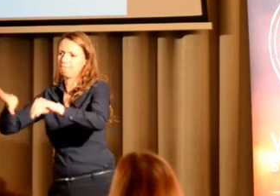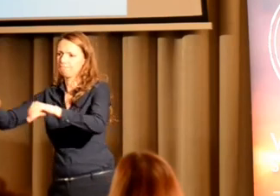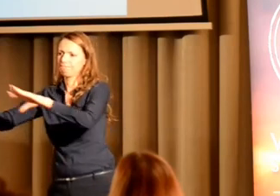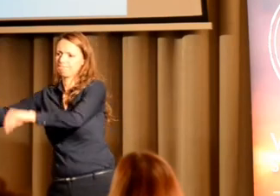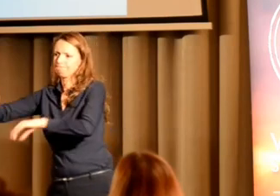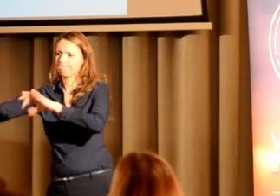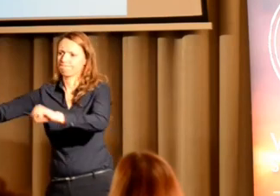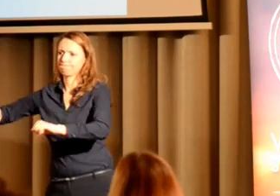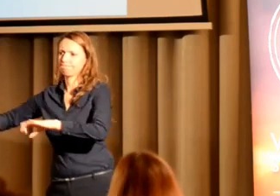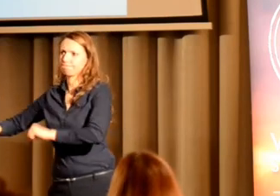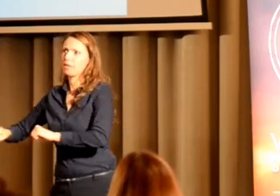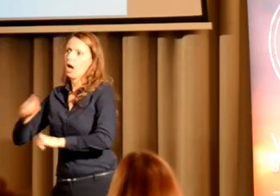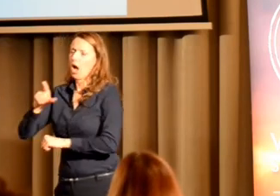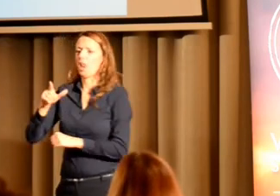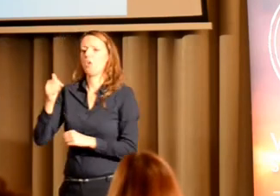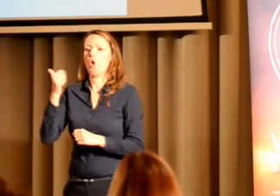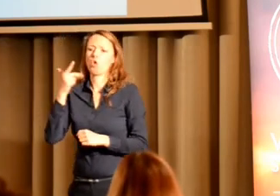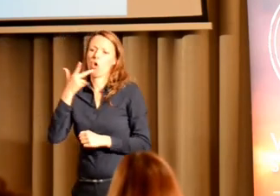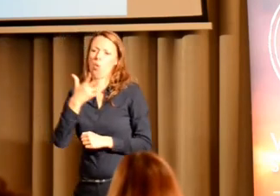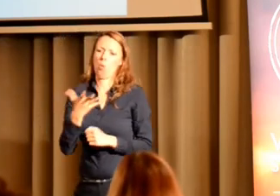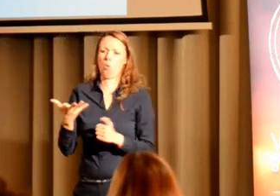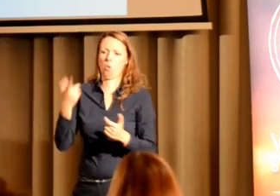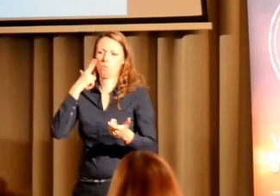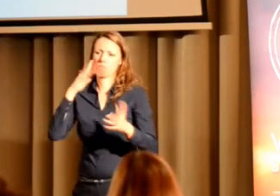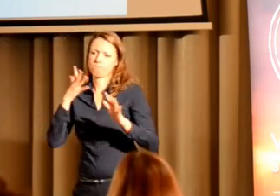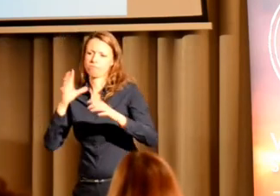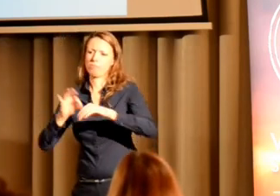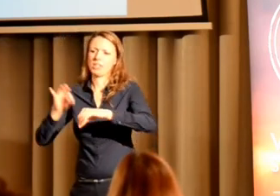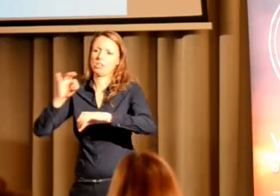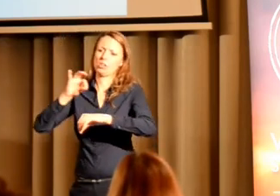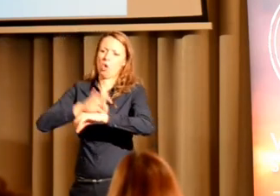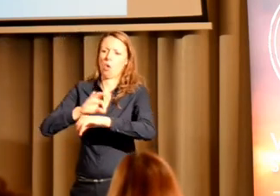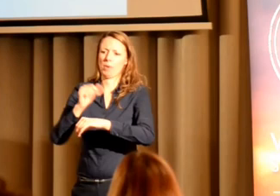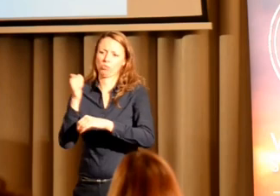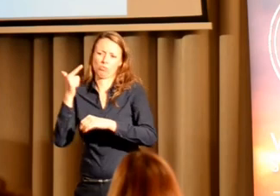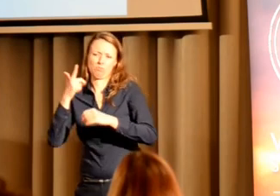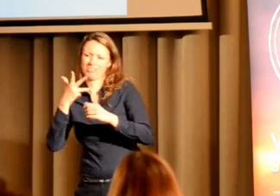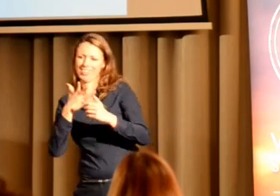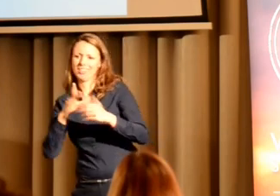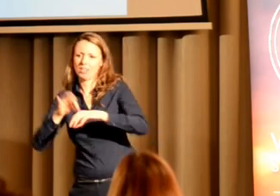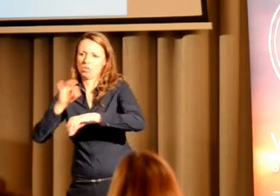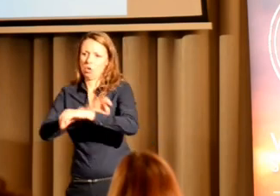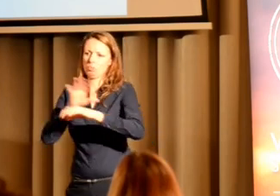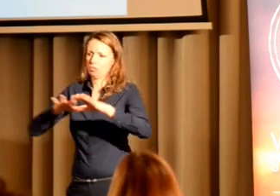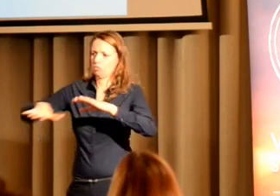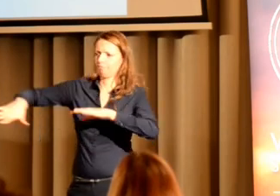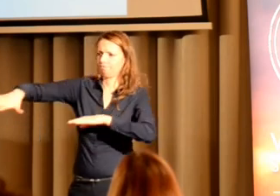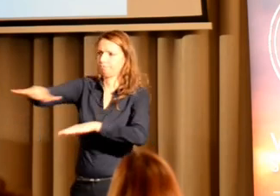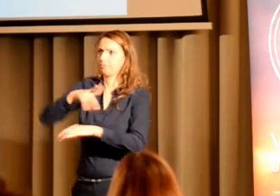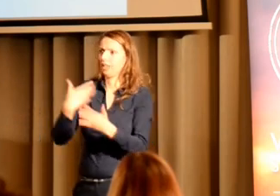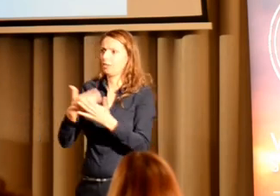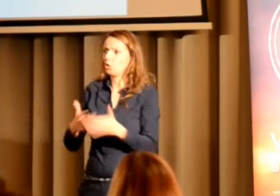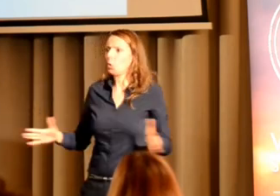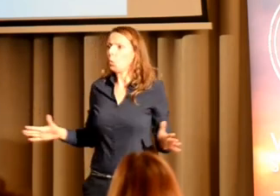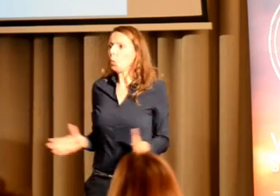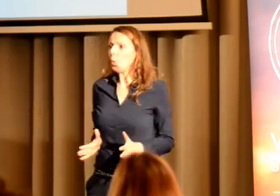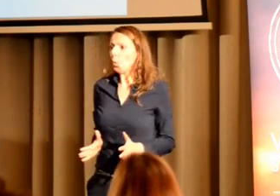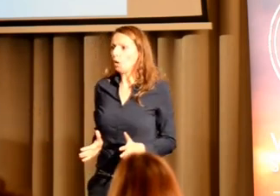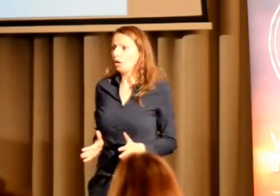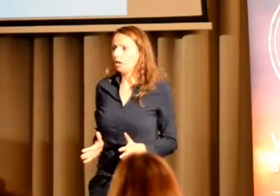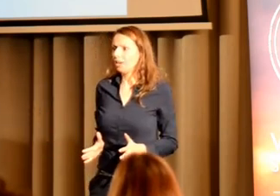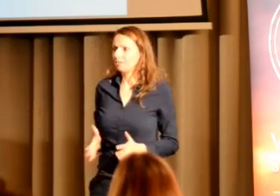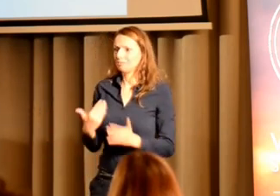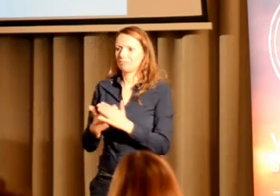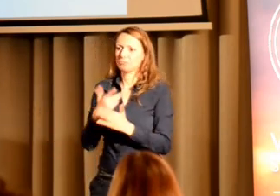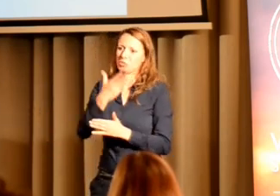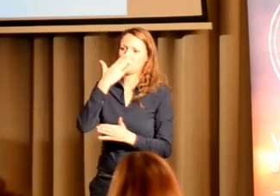km dziennie pokonują. Także taki niezły fitness, dlatego są tak szczupłe i wysportowane. Wszyscy mówią, że wilki tak naprawdę polują